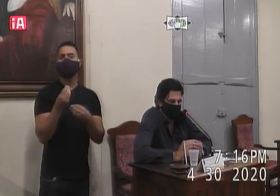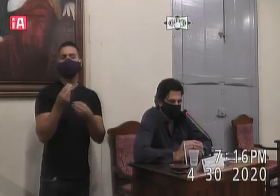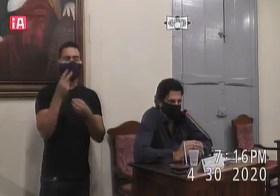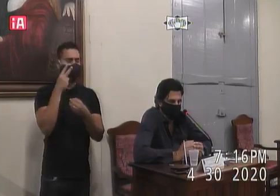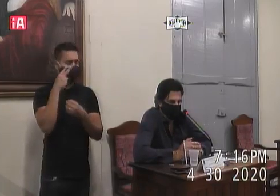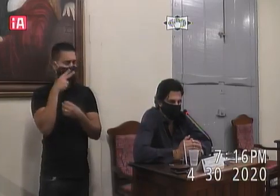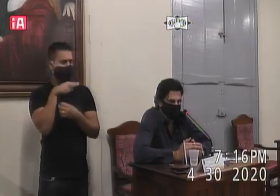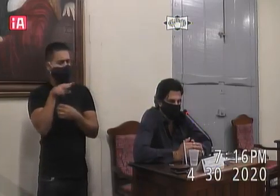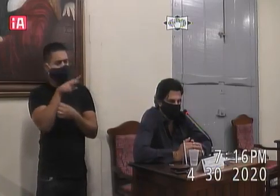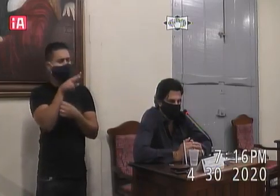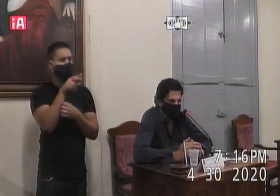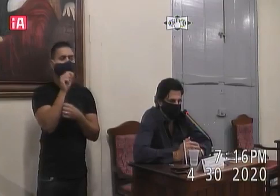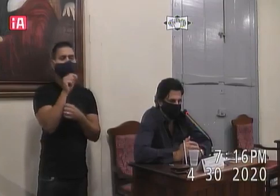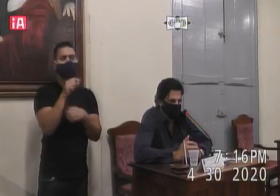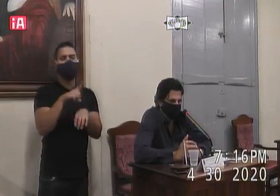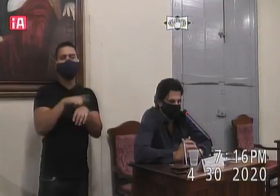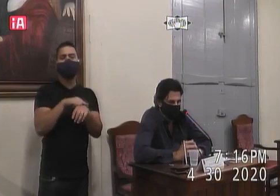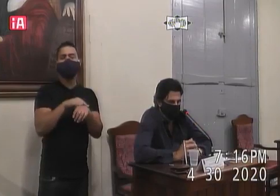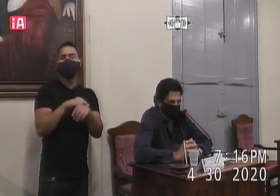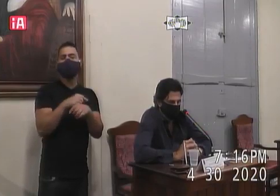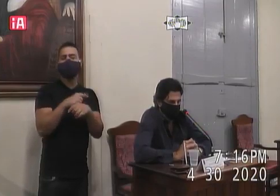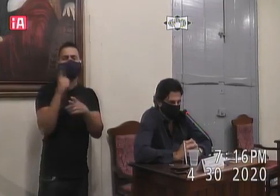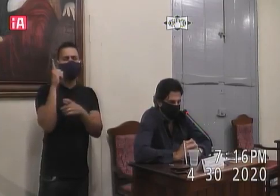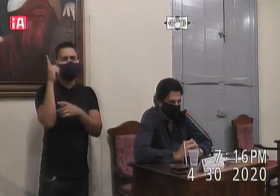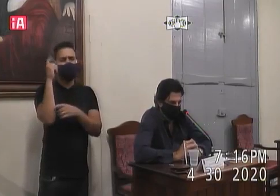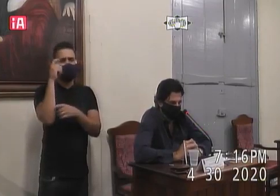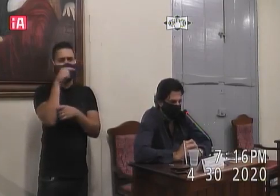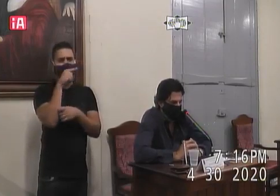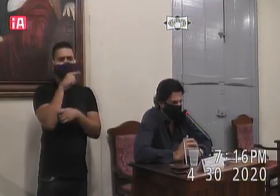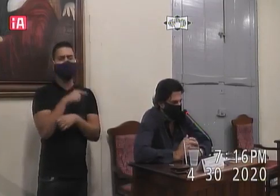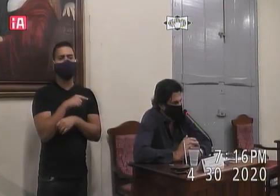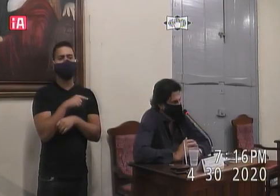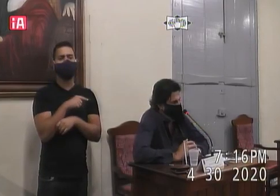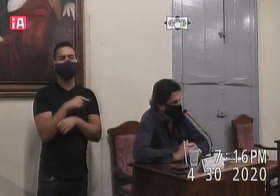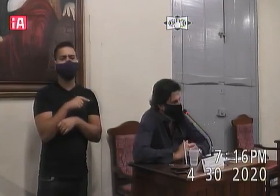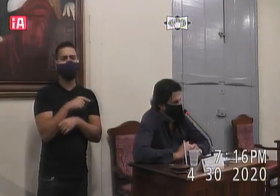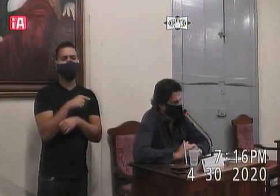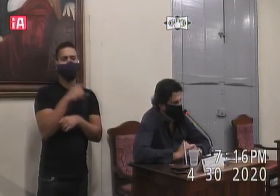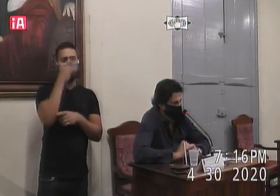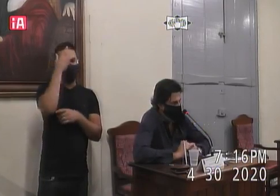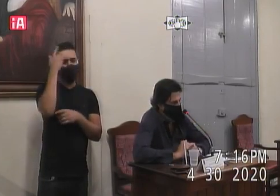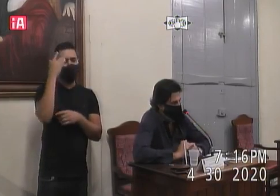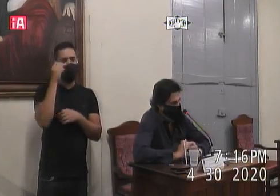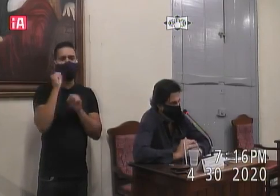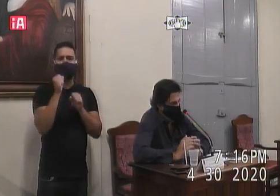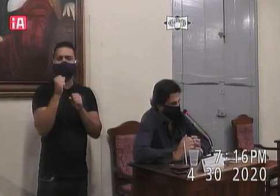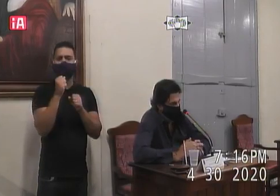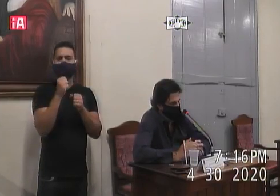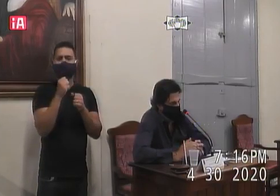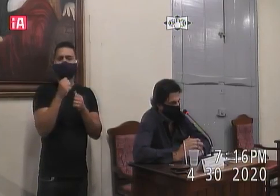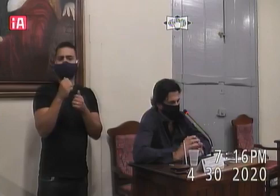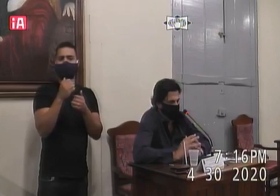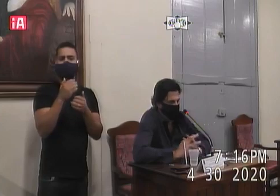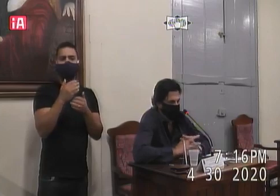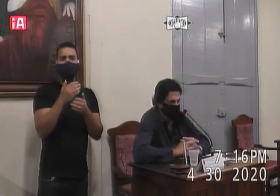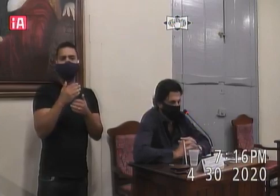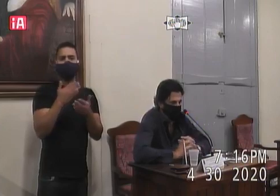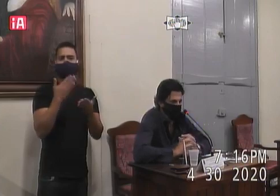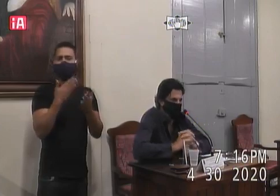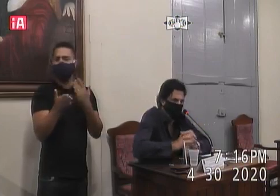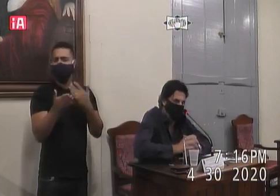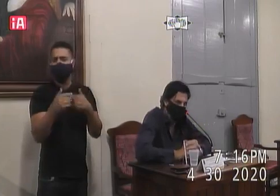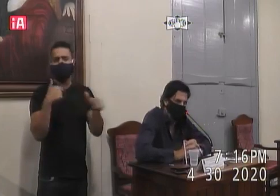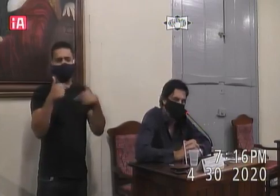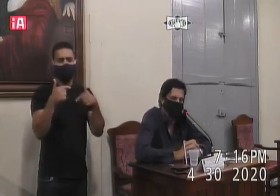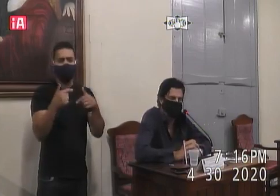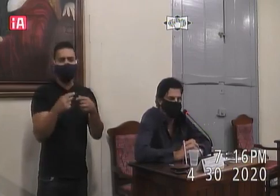aí, nesse momento difícil aí, muitos empregos podem se perder. Então, são essas duas